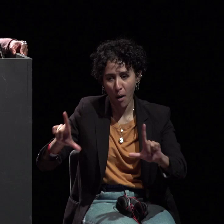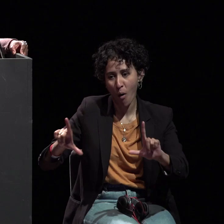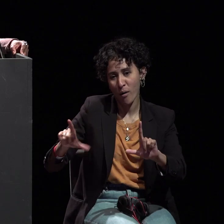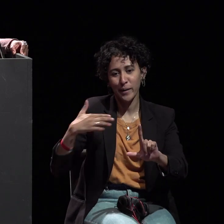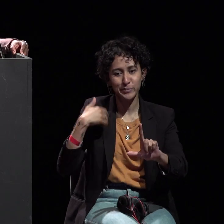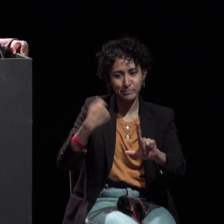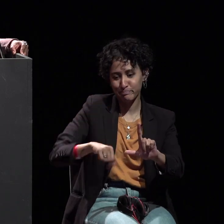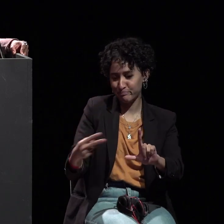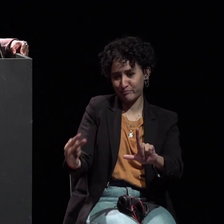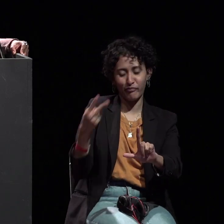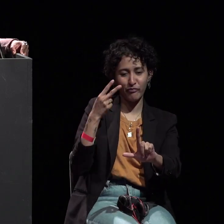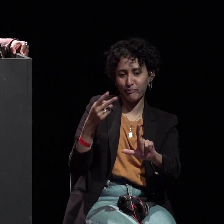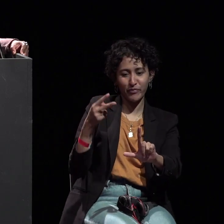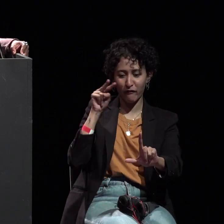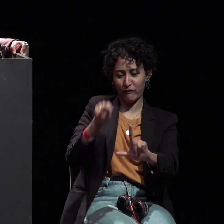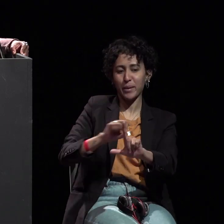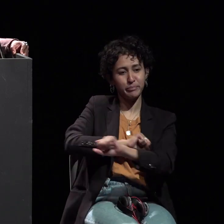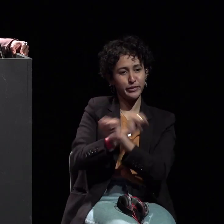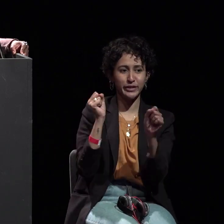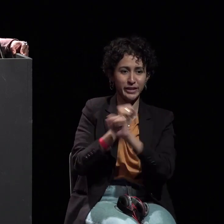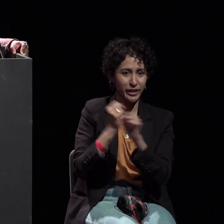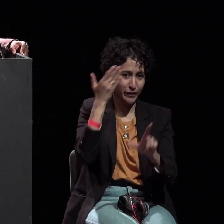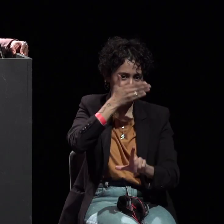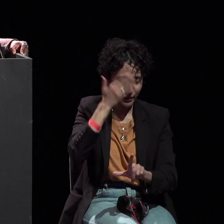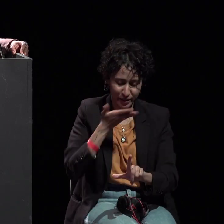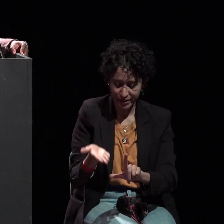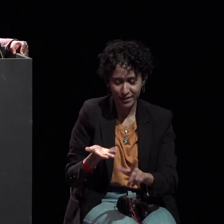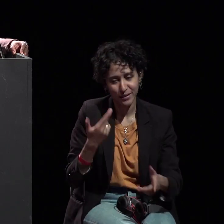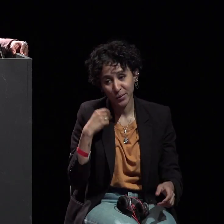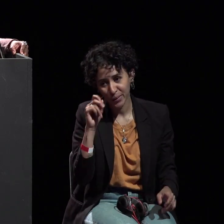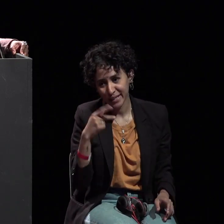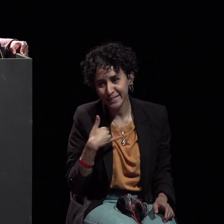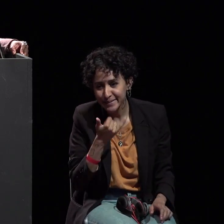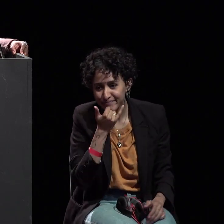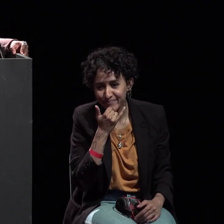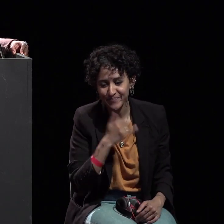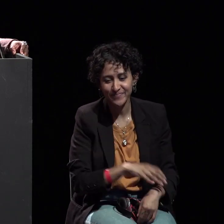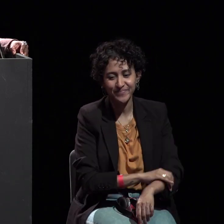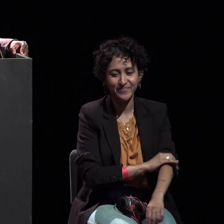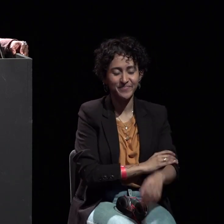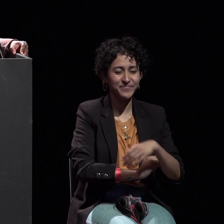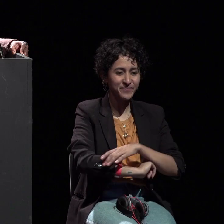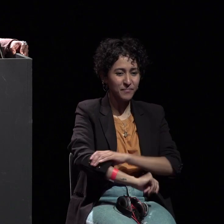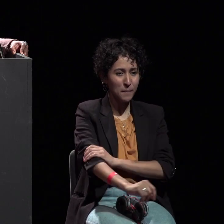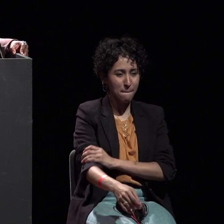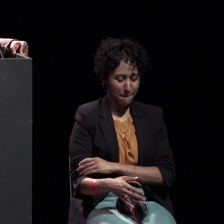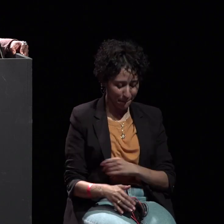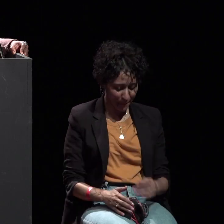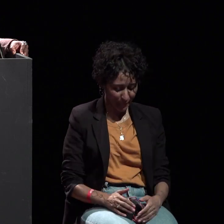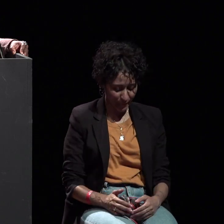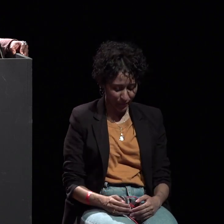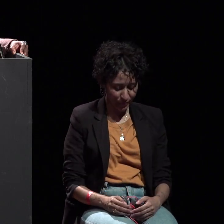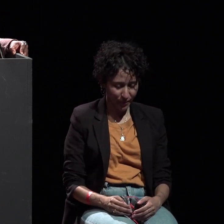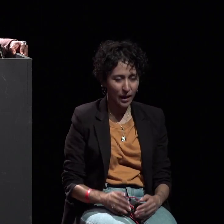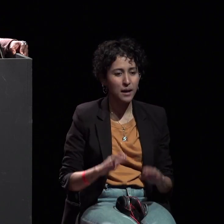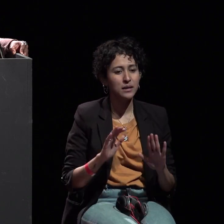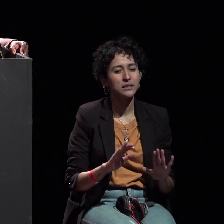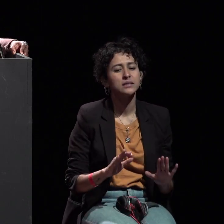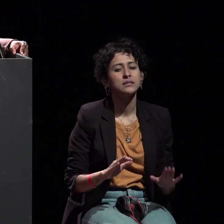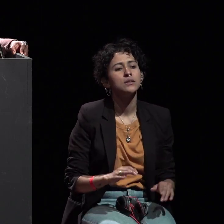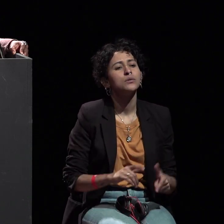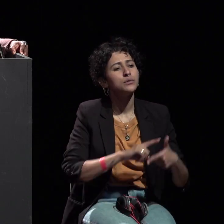você não tem como não olhar, né? Mas e o segundo exemplo em relação que é um debate